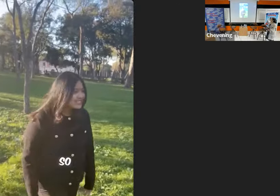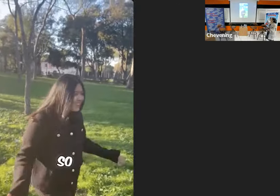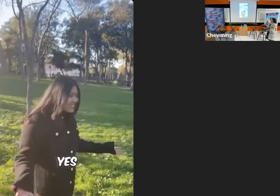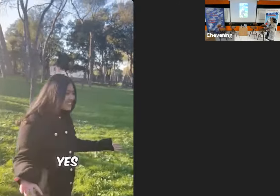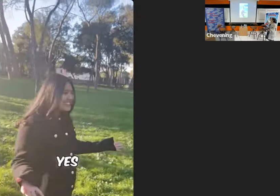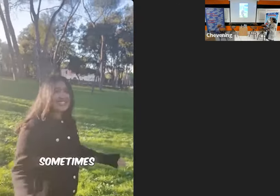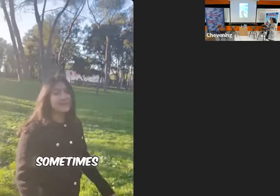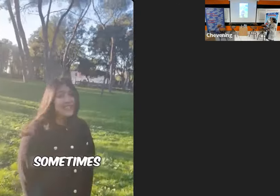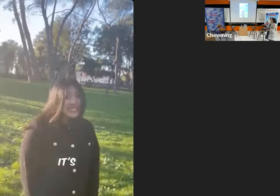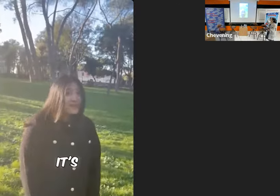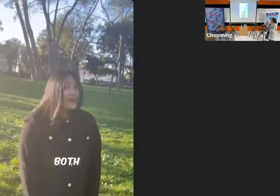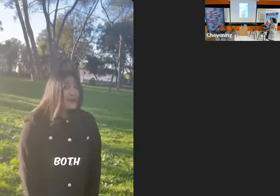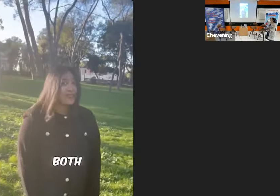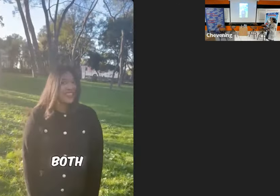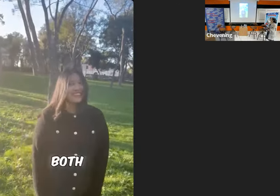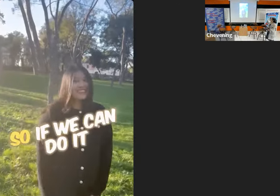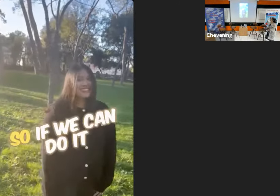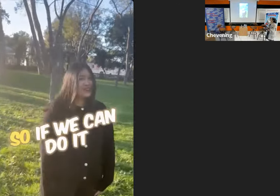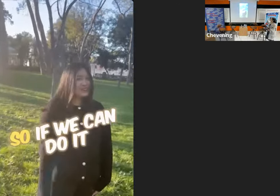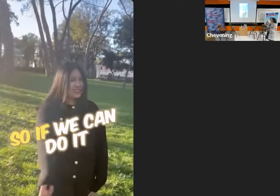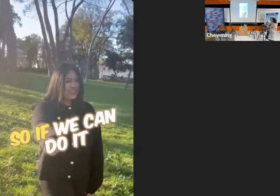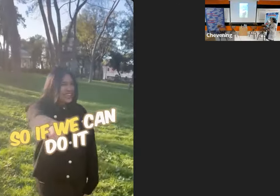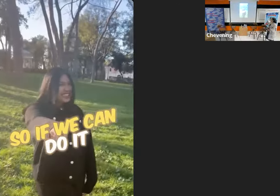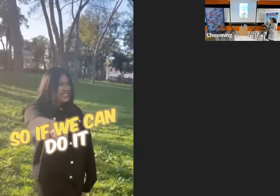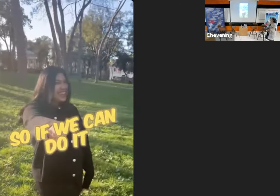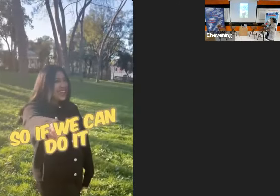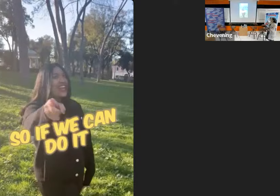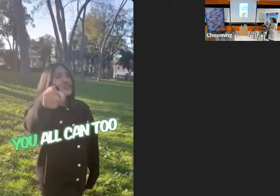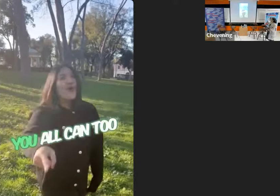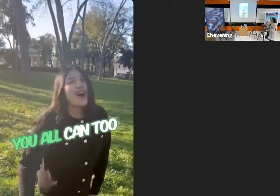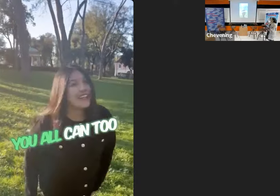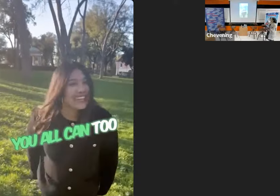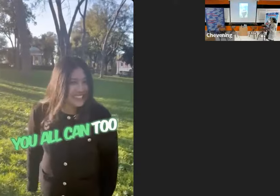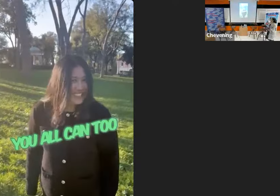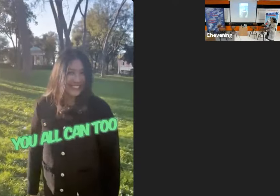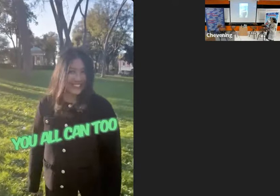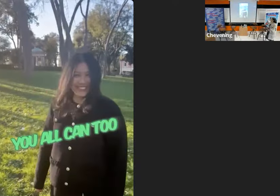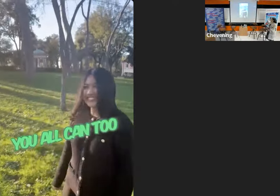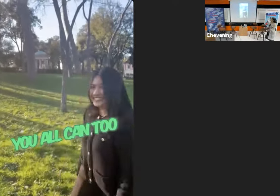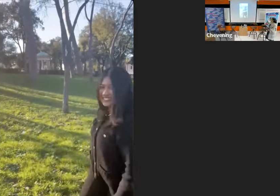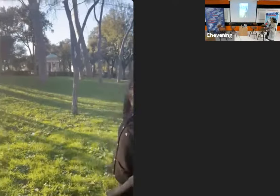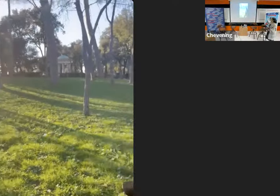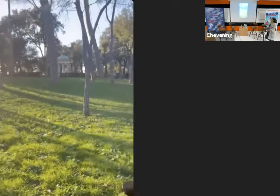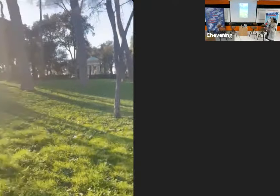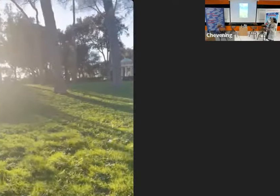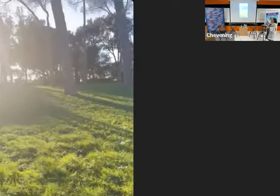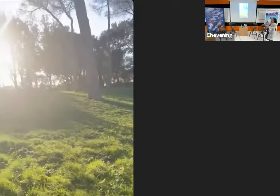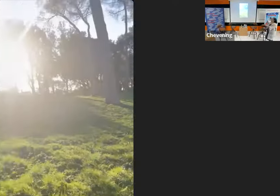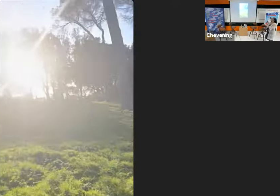dream so yes sometimes So if you can do it you all can